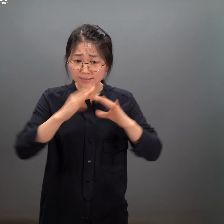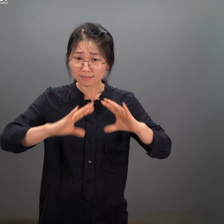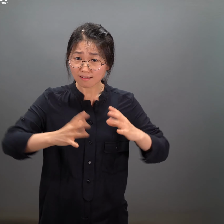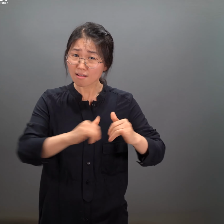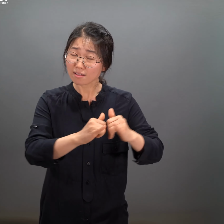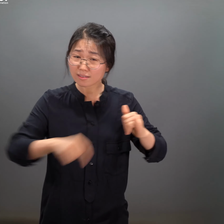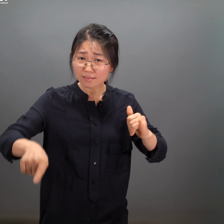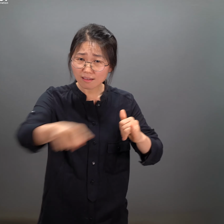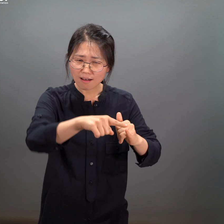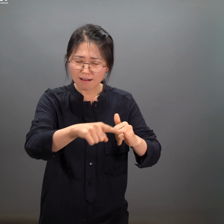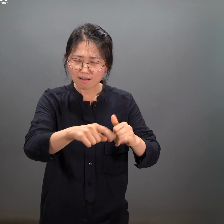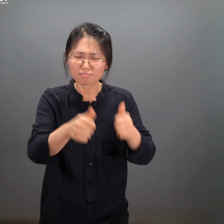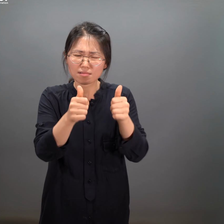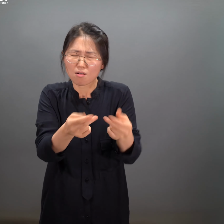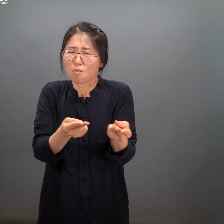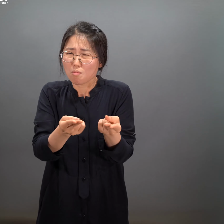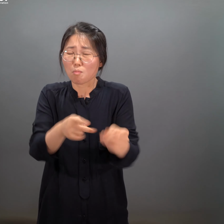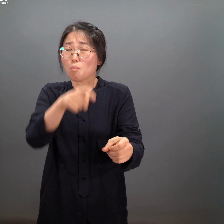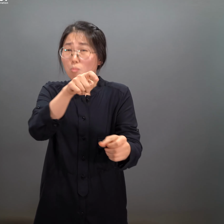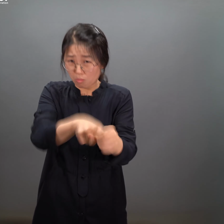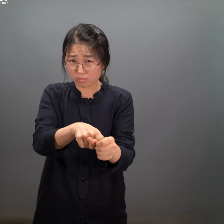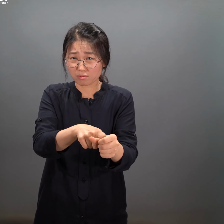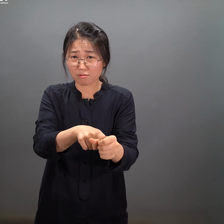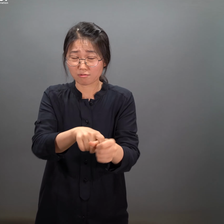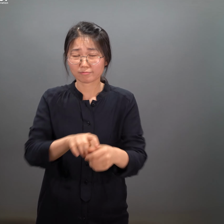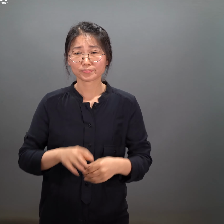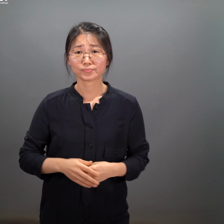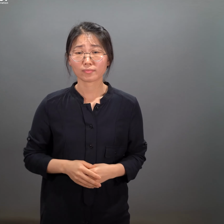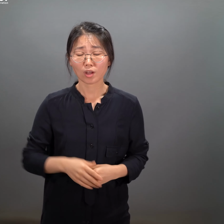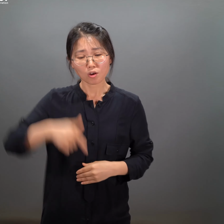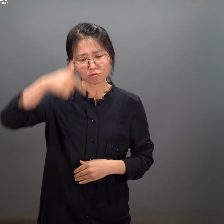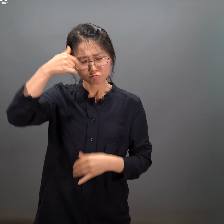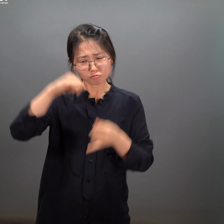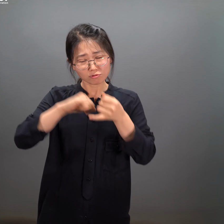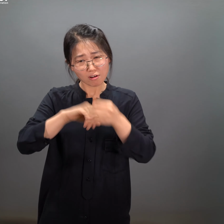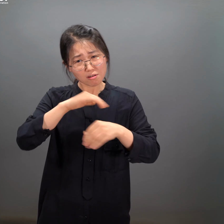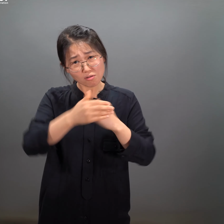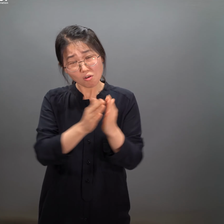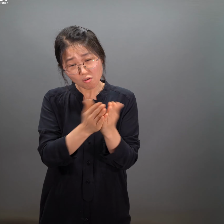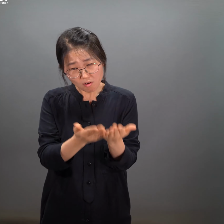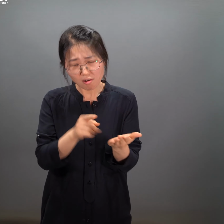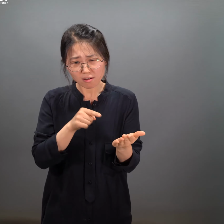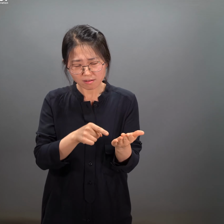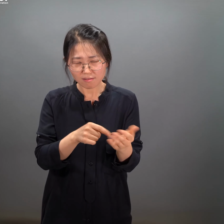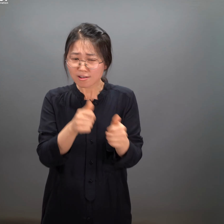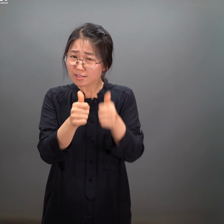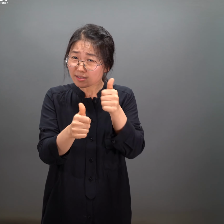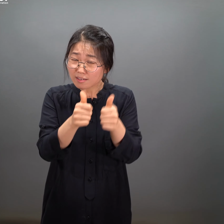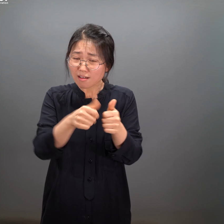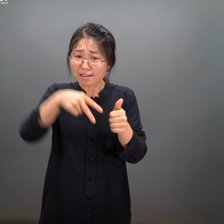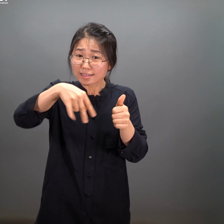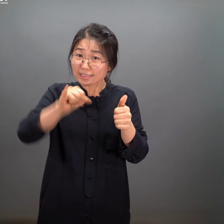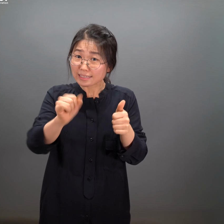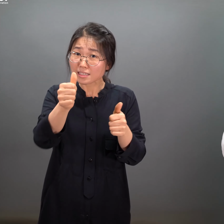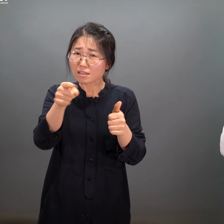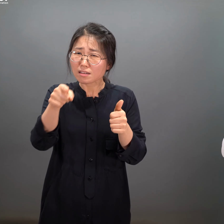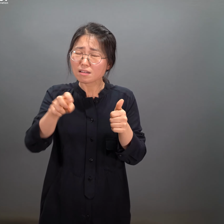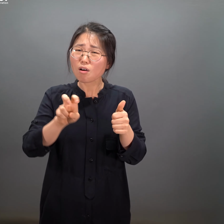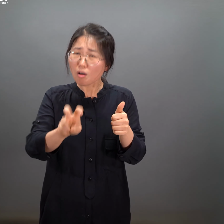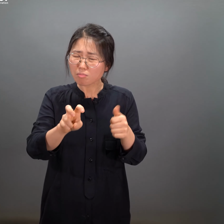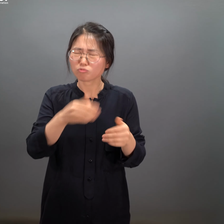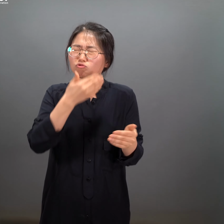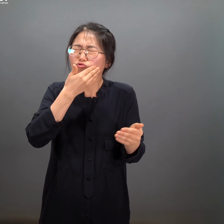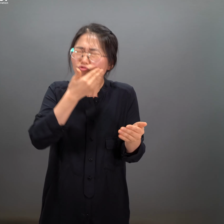거지요. 구약 성경에서 시험이라는 모티브는 아주 중요합니다. 하나님이 주시는 시험은